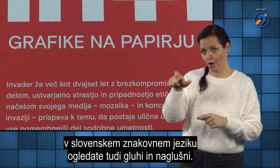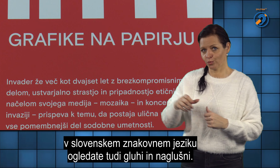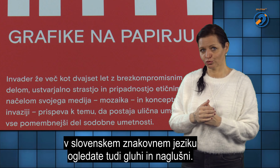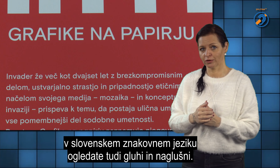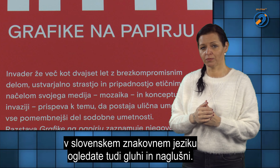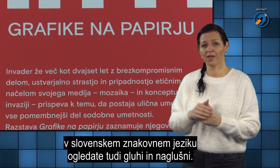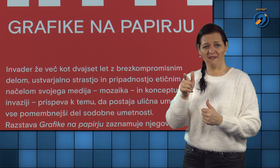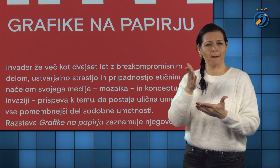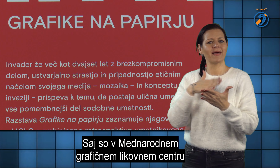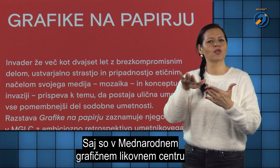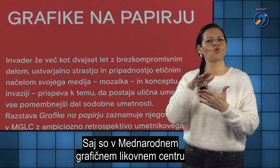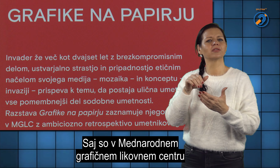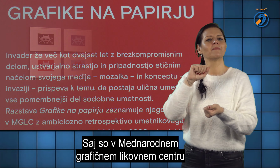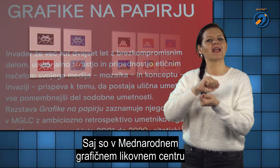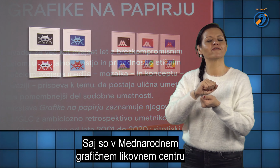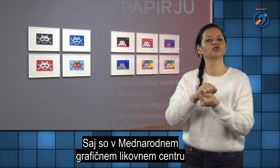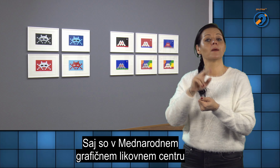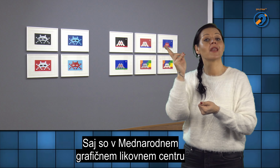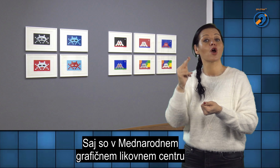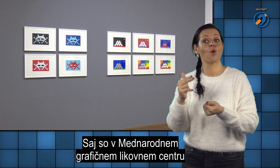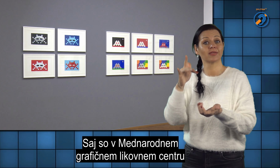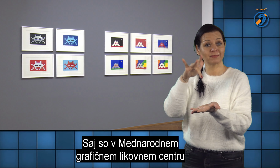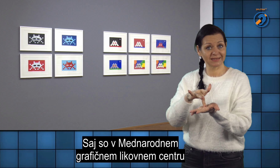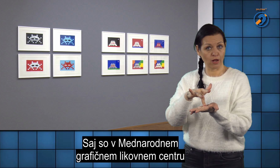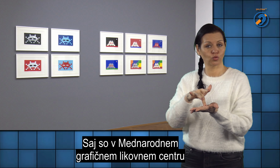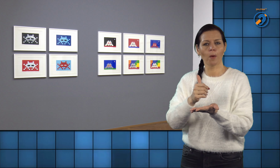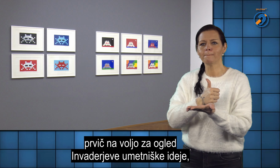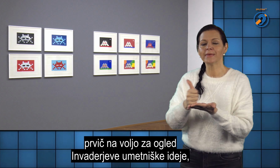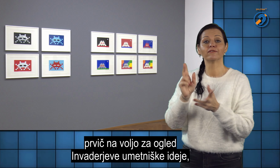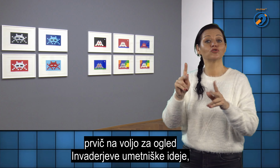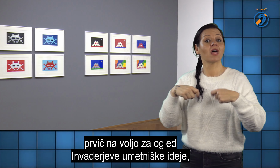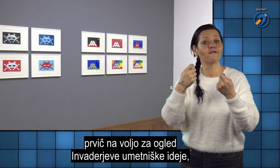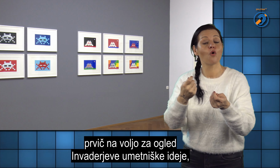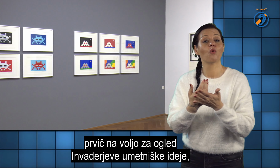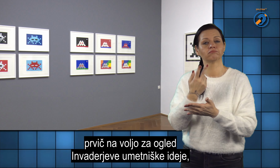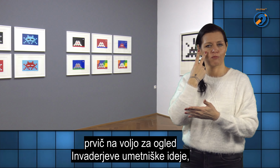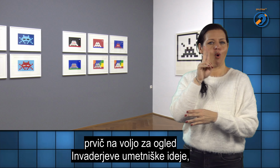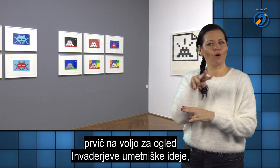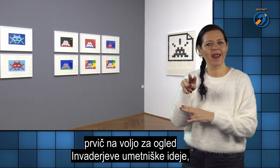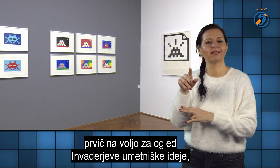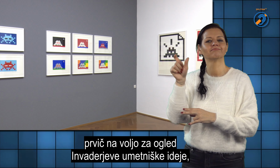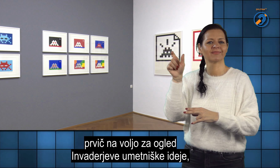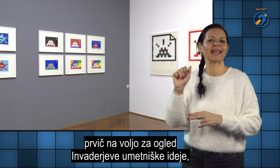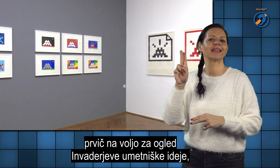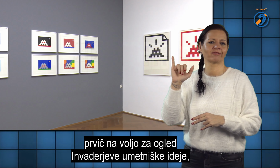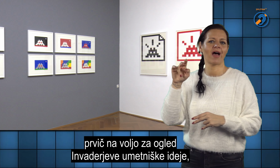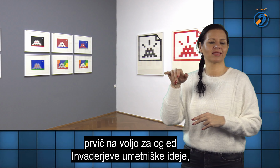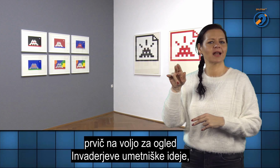gluhi in naglušni, saj so v Mednarodnem grafičnem likovnem centru prvič na voljo za